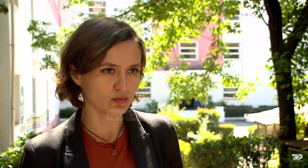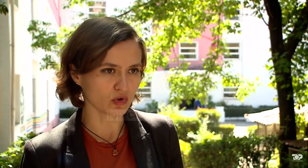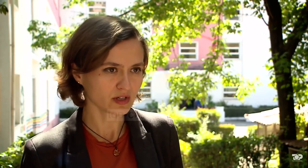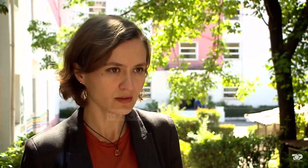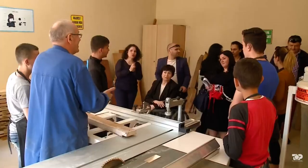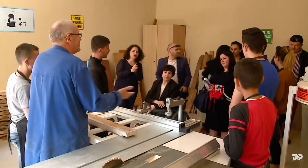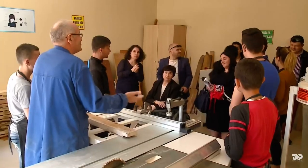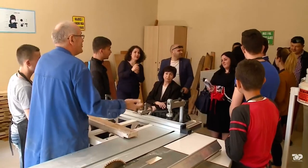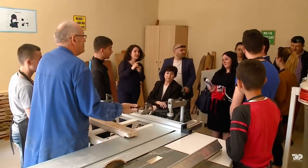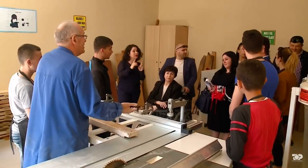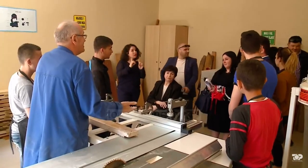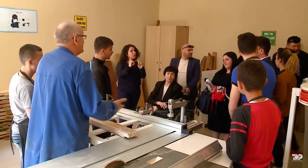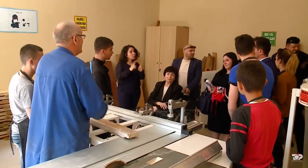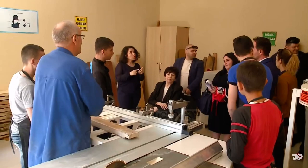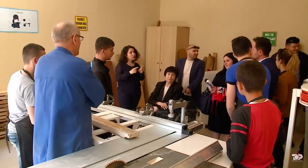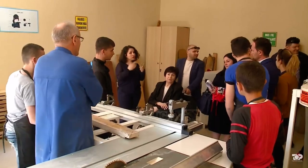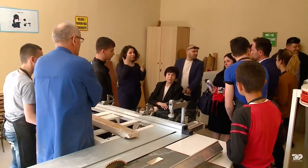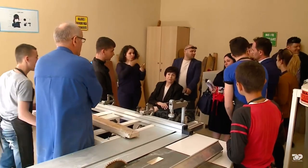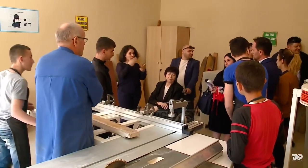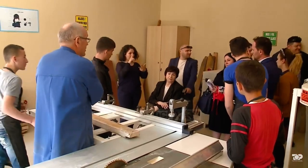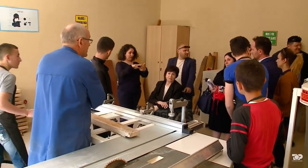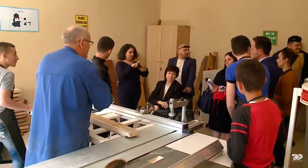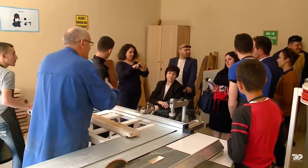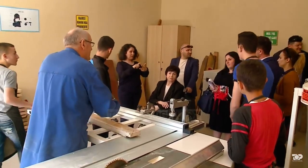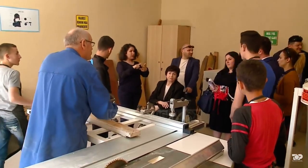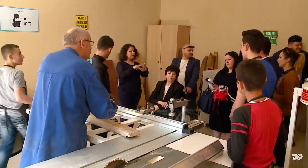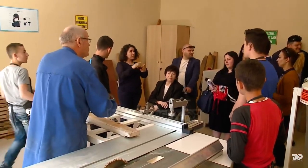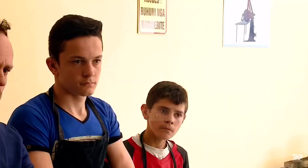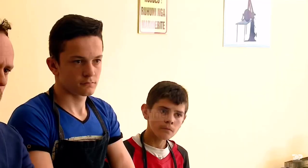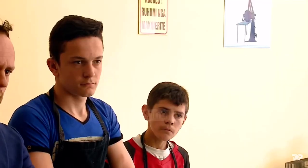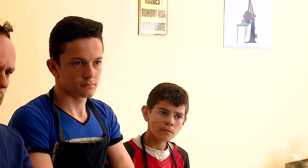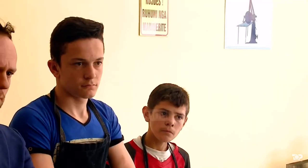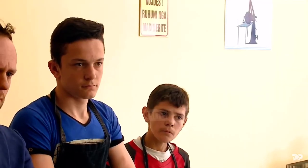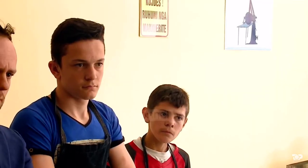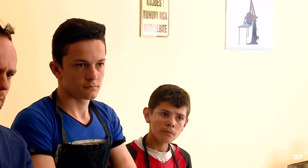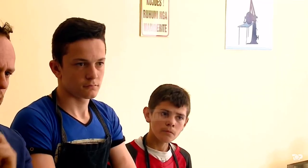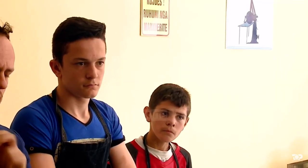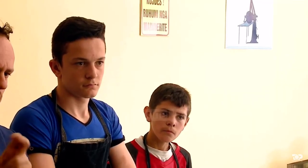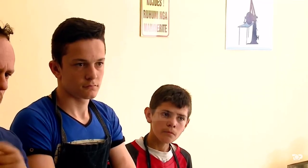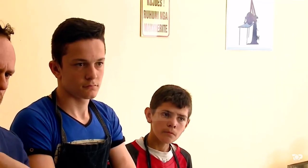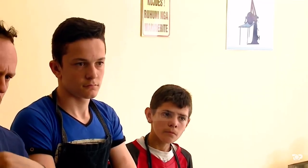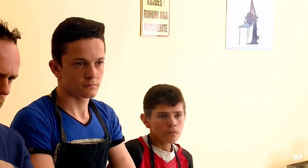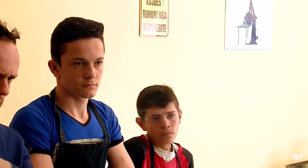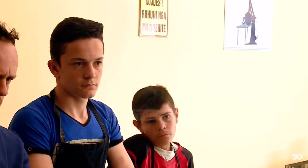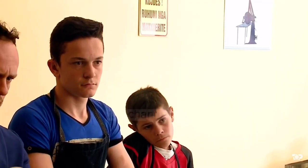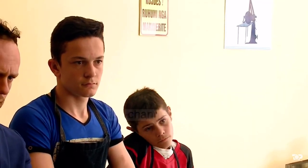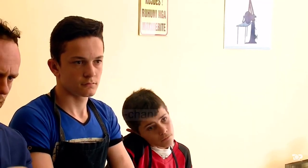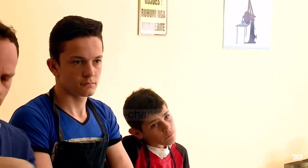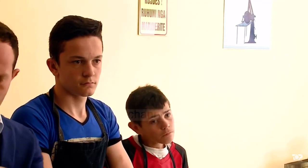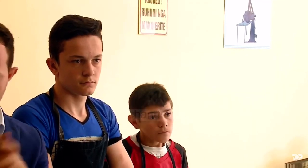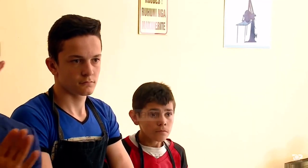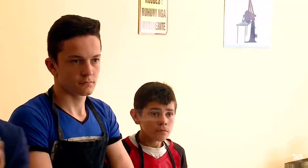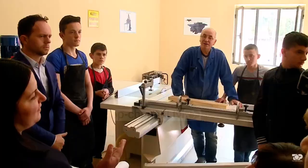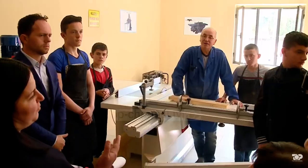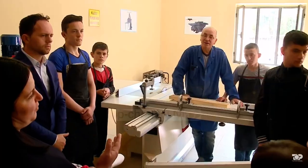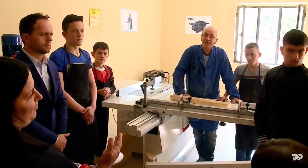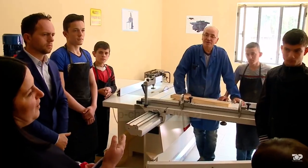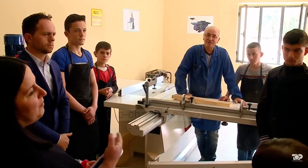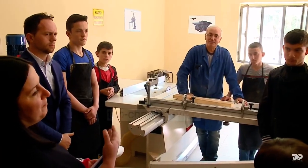burimore, që gjithatë eksperiencë që i kanë t'jau transmetojnë dhe mësuesve tjerë, që në shkollat e zakonshme të mund t'ju ndihmojnë fëmijëve me nevoja të veçanta. Të shohim